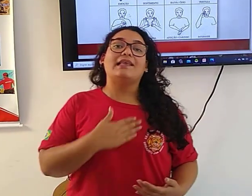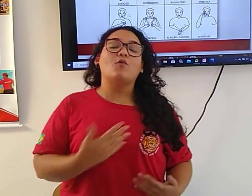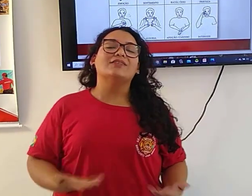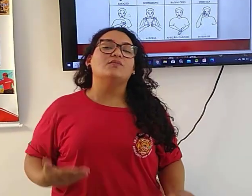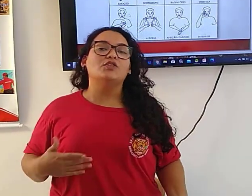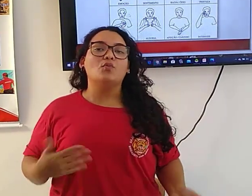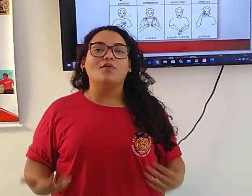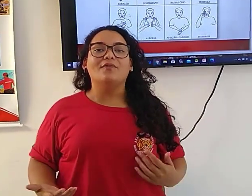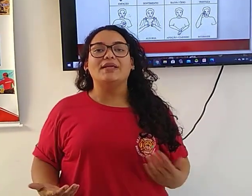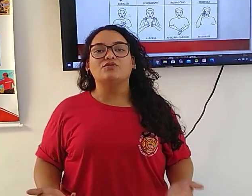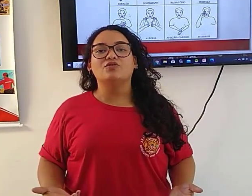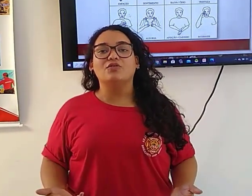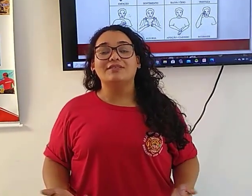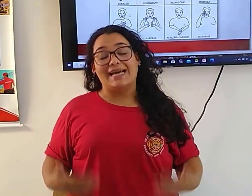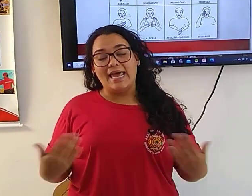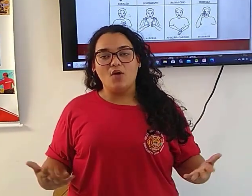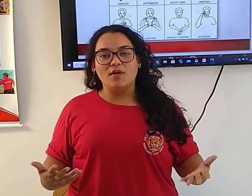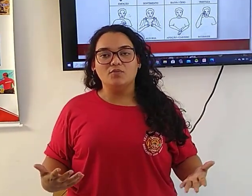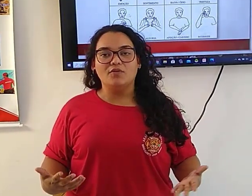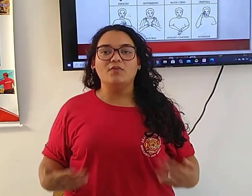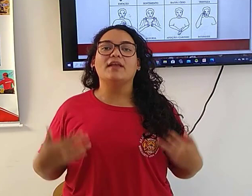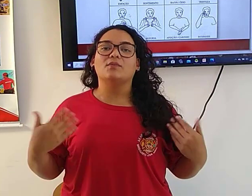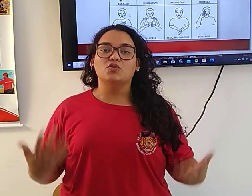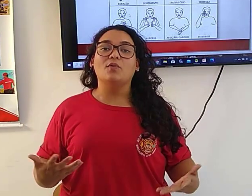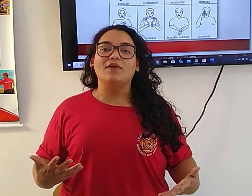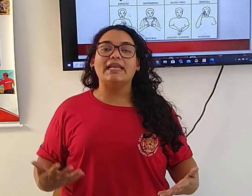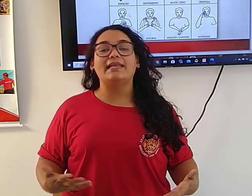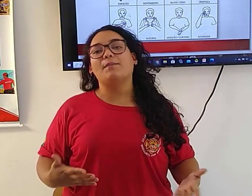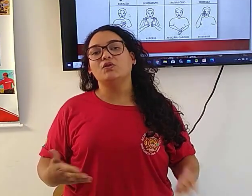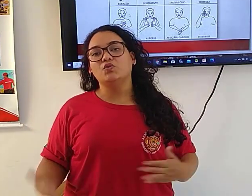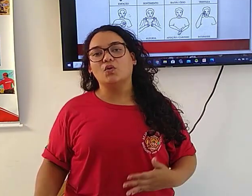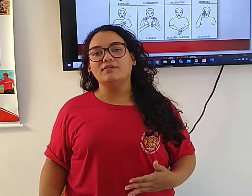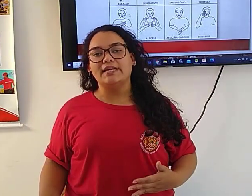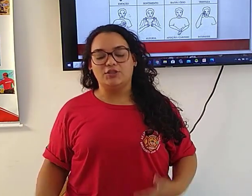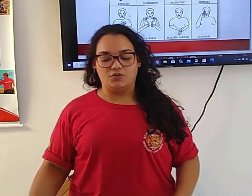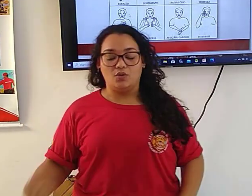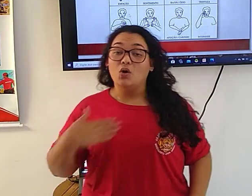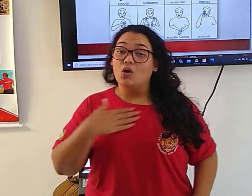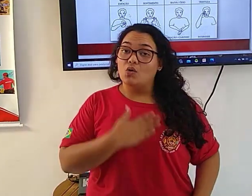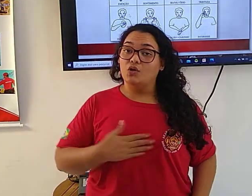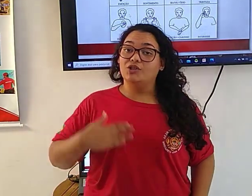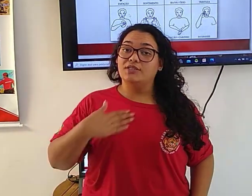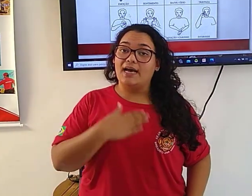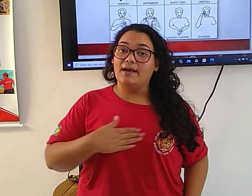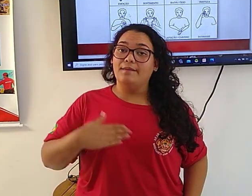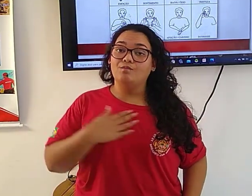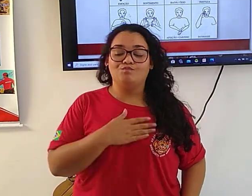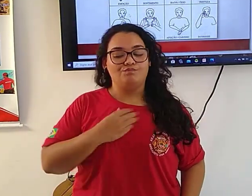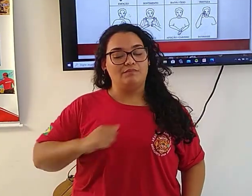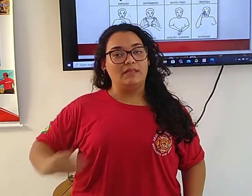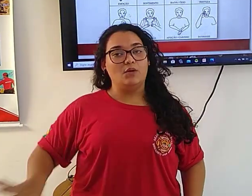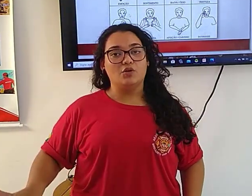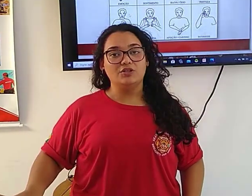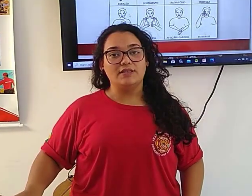o mesmo movimento de gostar. É o mesmo movimento, mas como eu falei, depende do contexto. Gostar, não gostar.